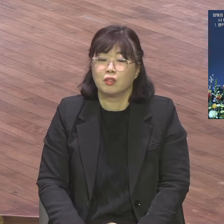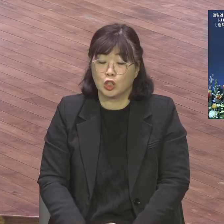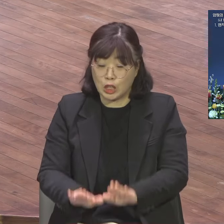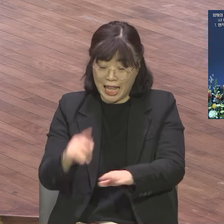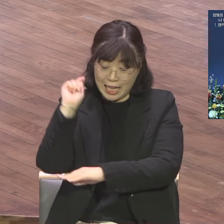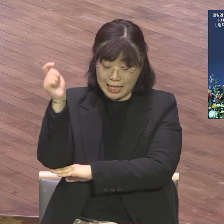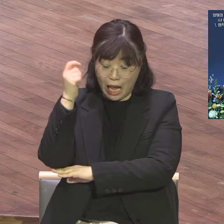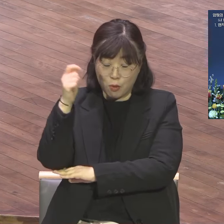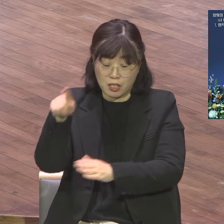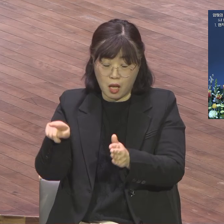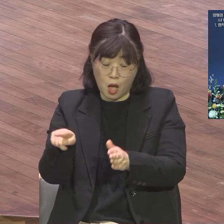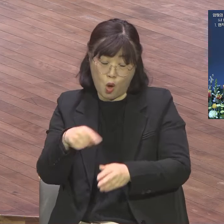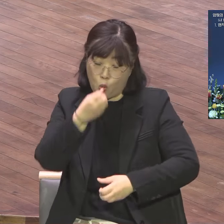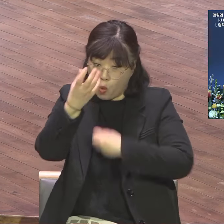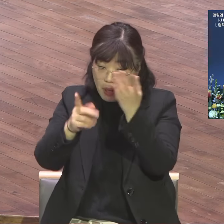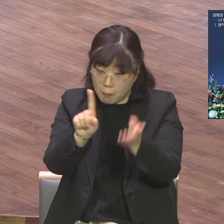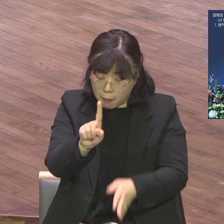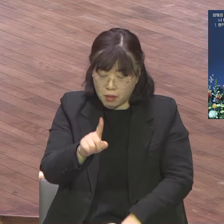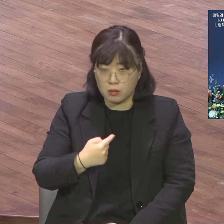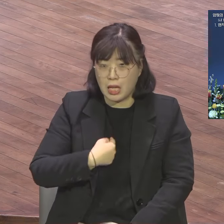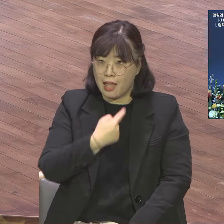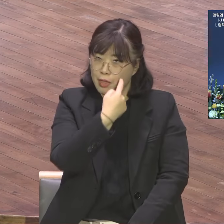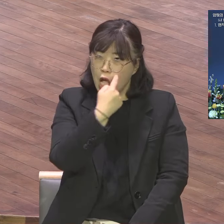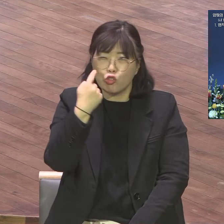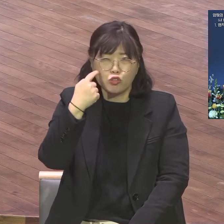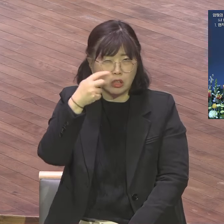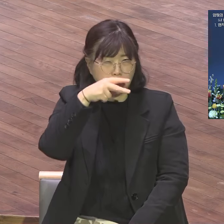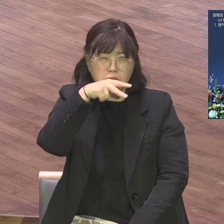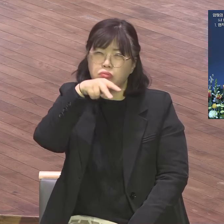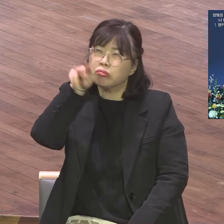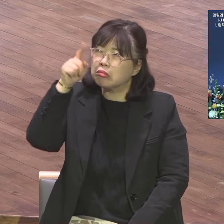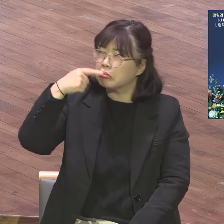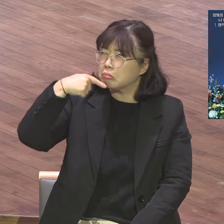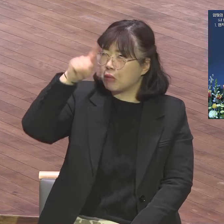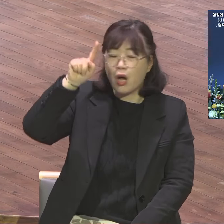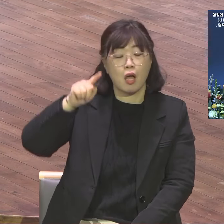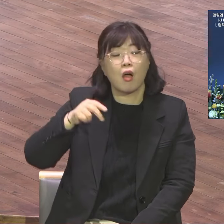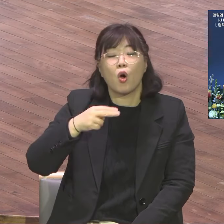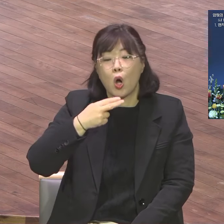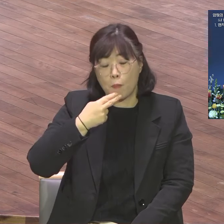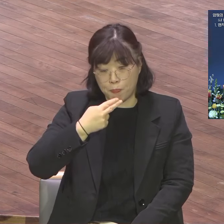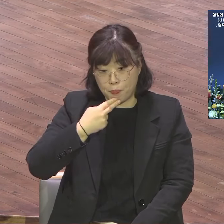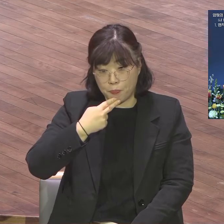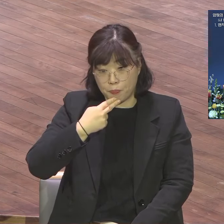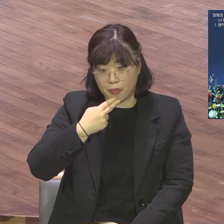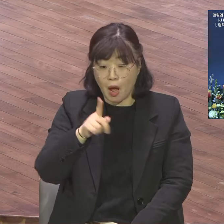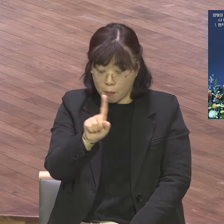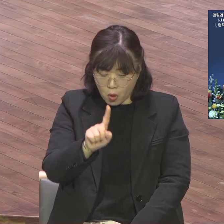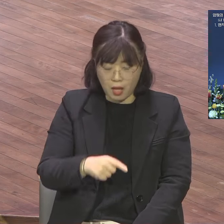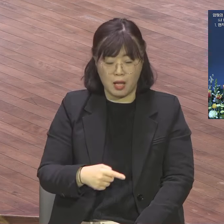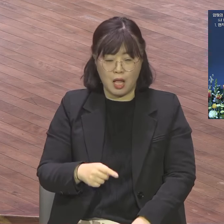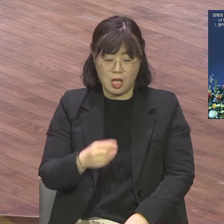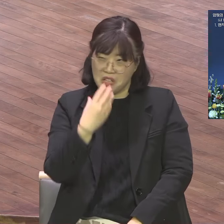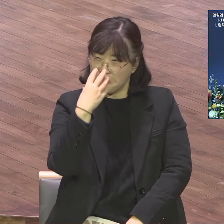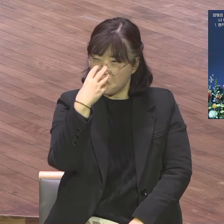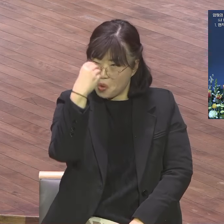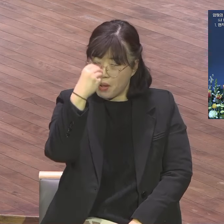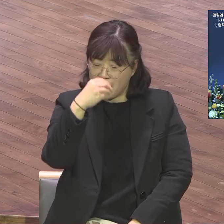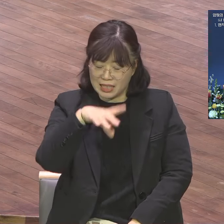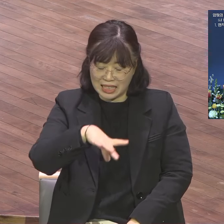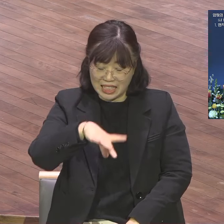오만하지 아니하오며 이 교만은 마음에 시작돼가지고 눈으로 나타나요.